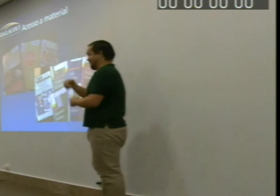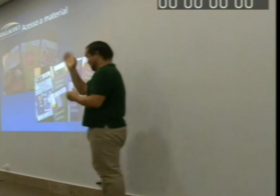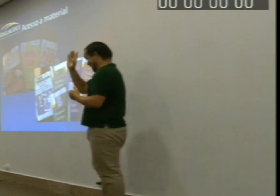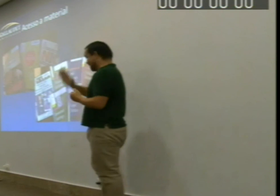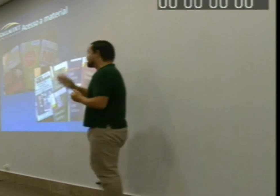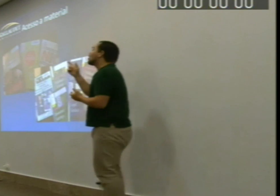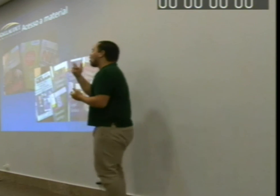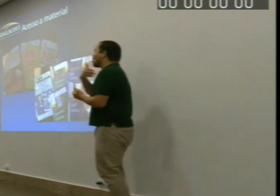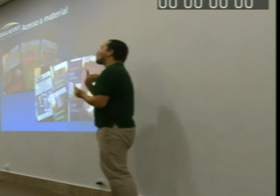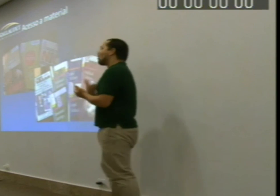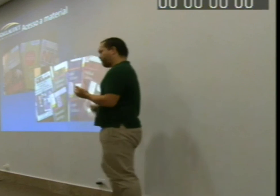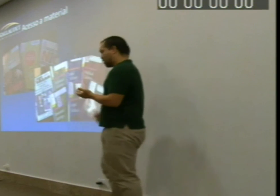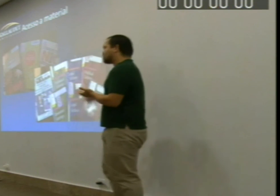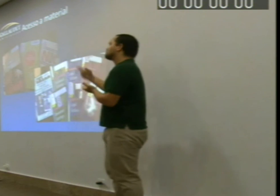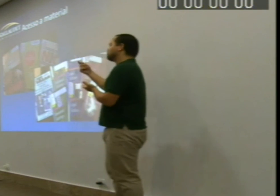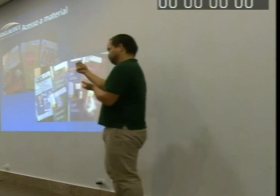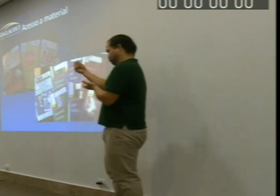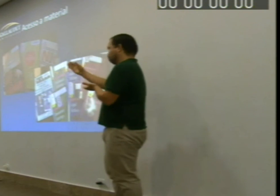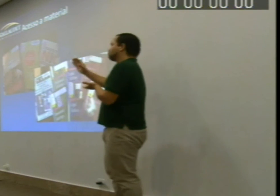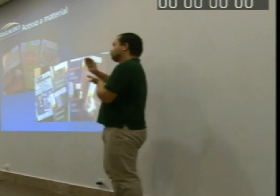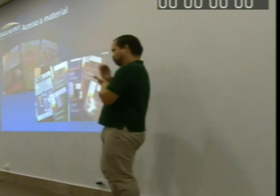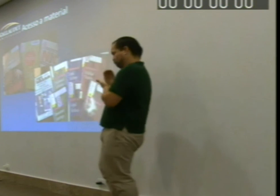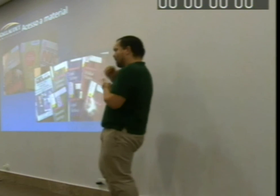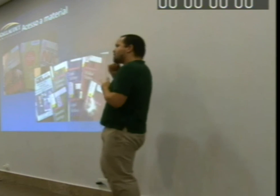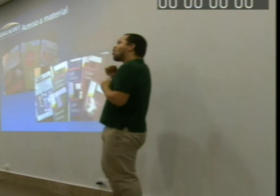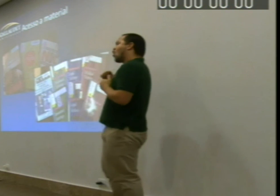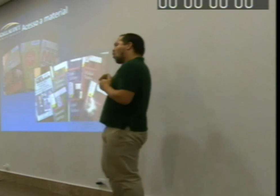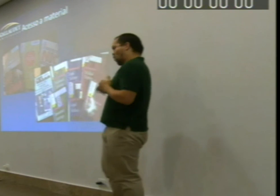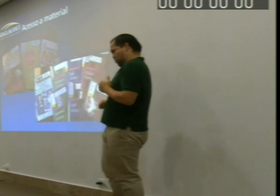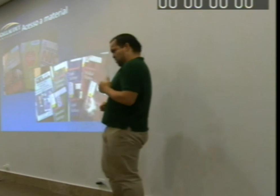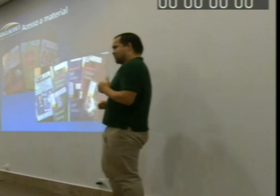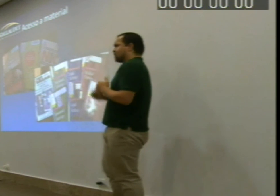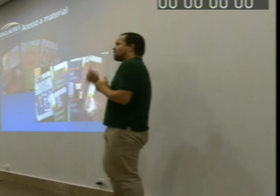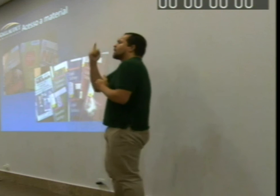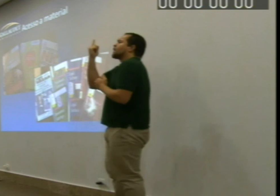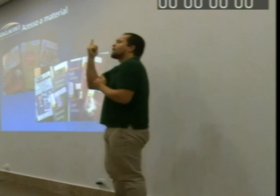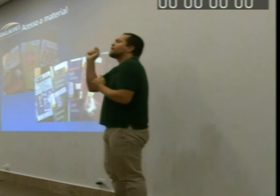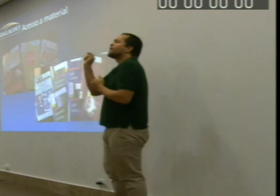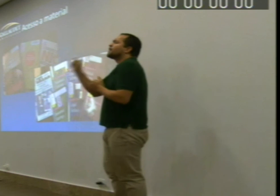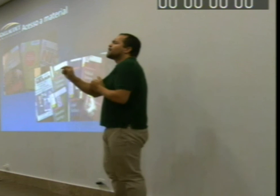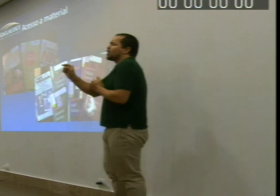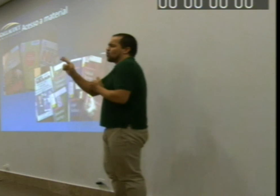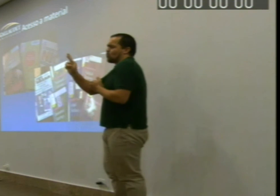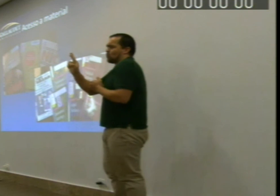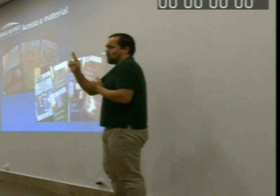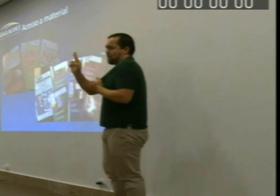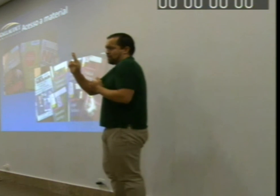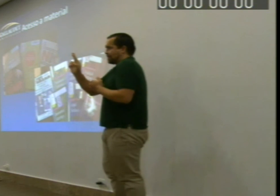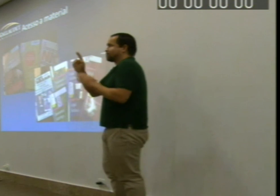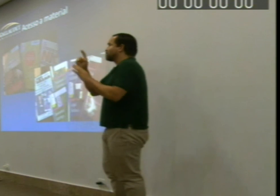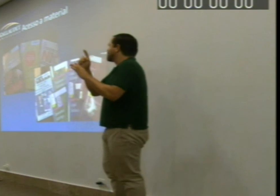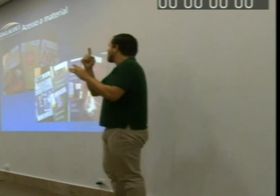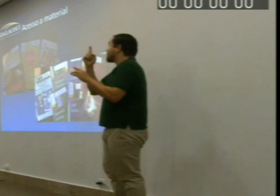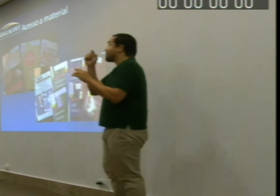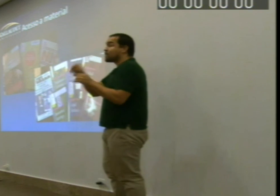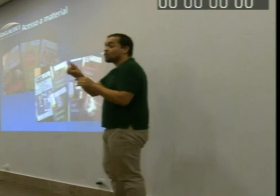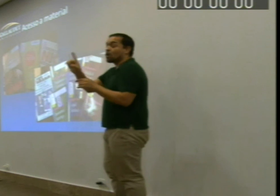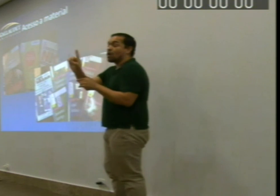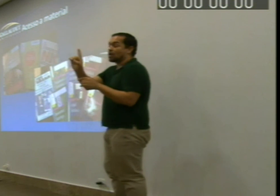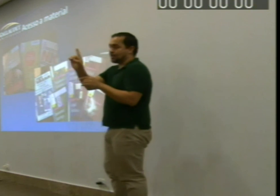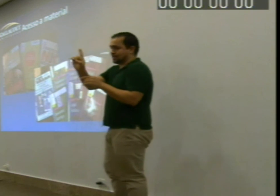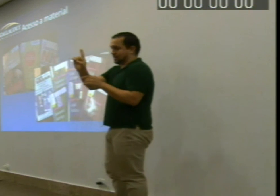imagina no Brasil o governo ele ele mandava a bolsa assim mas uma bolsa de R